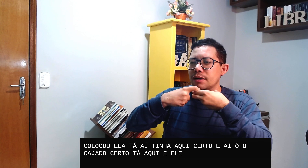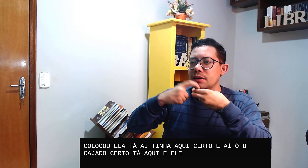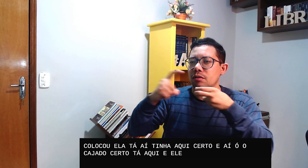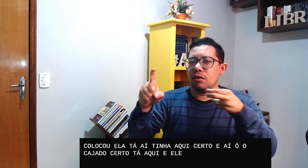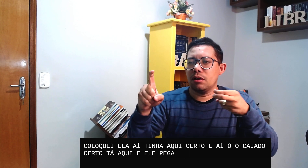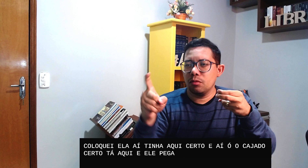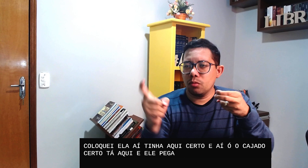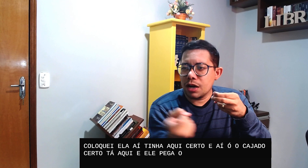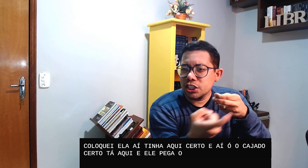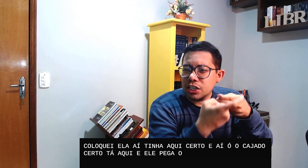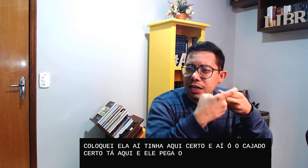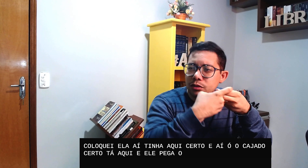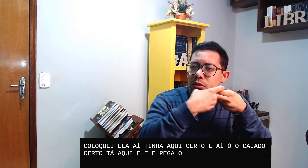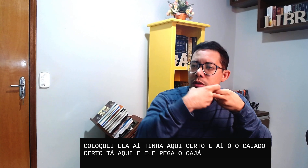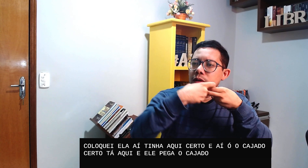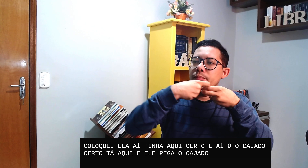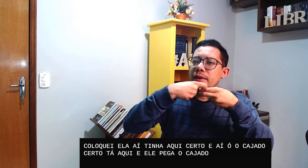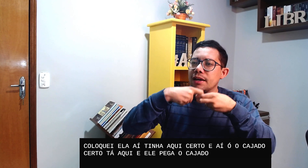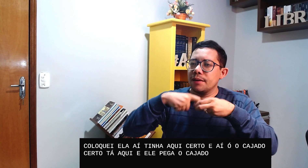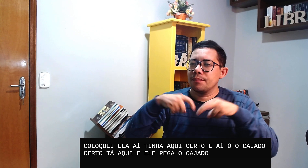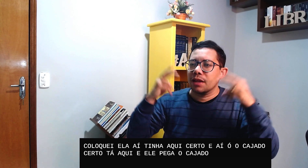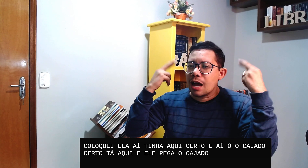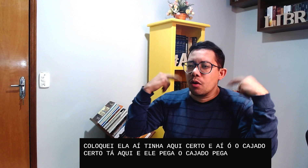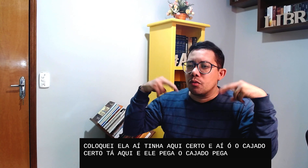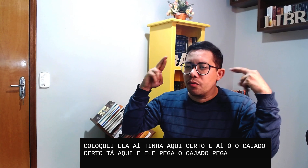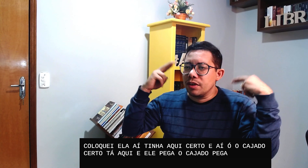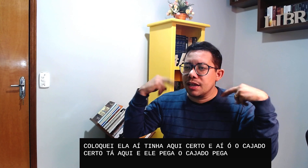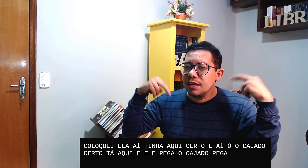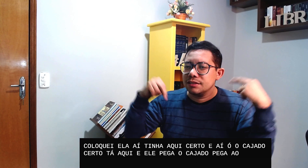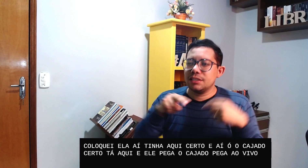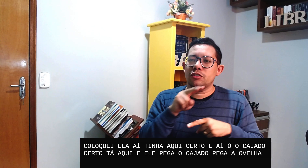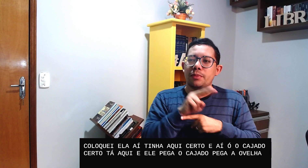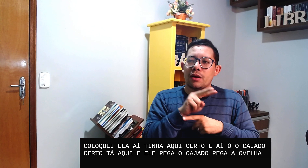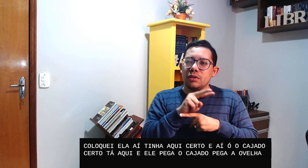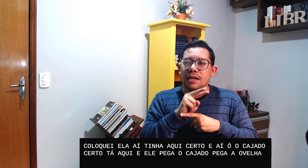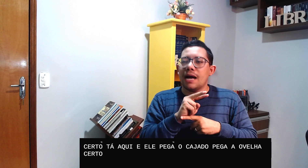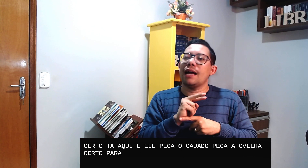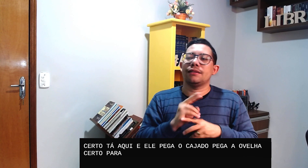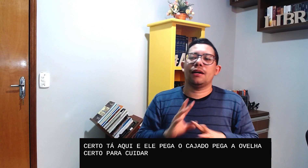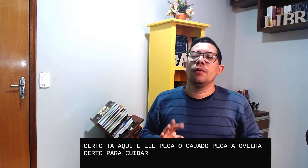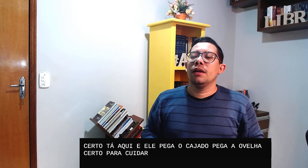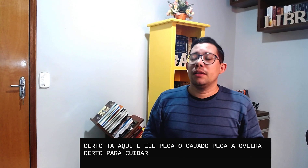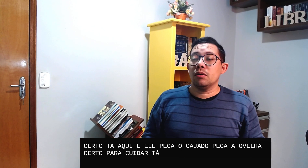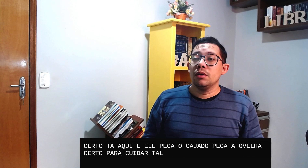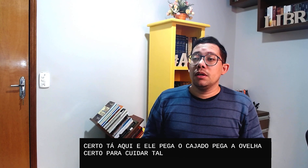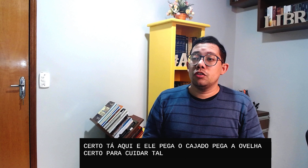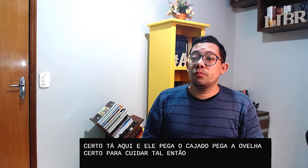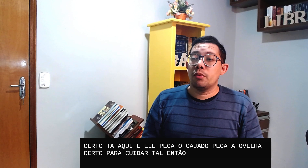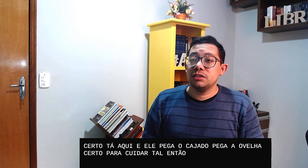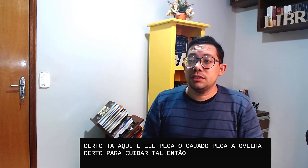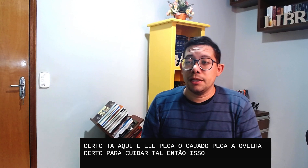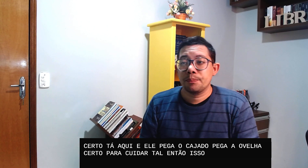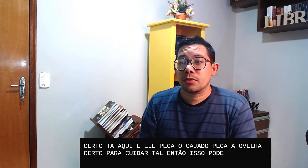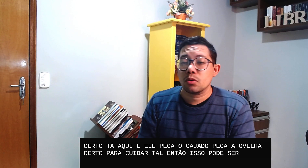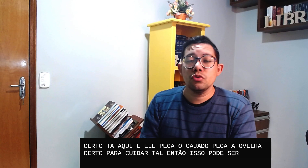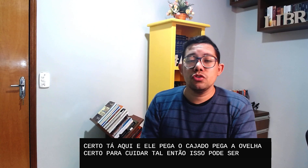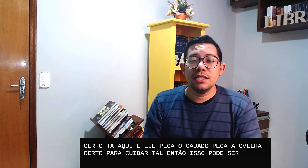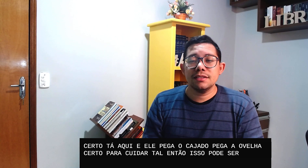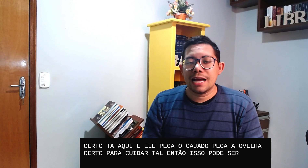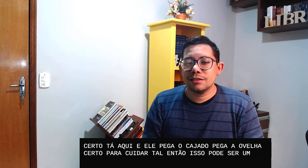pega, ó, o cajado pega a ovelha, certo? Para cuidar, tal. Então, isso pode ser utilizado